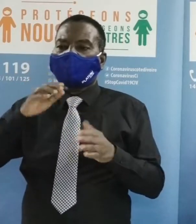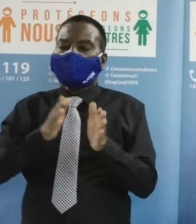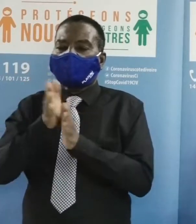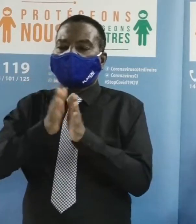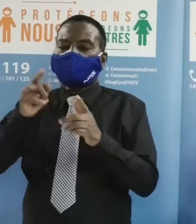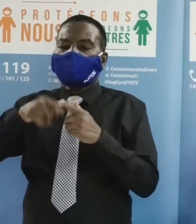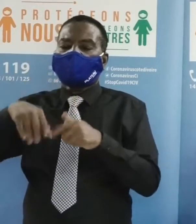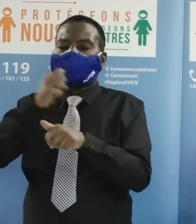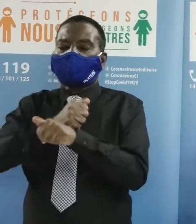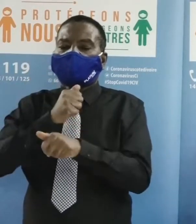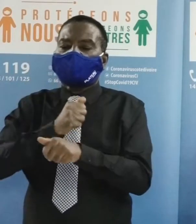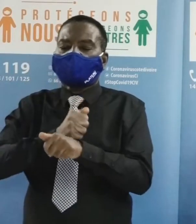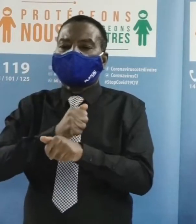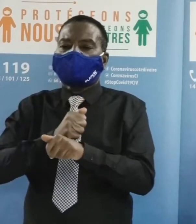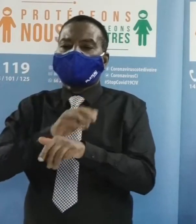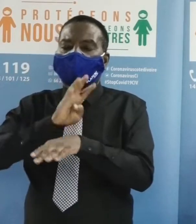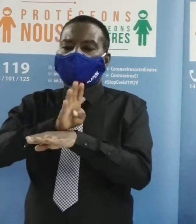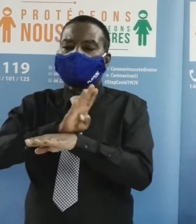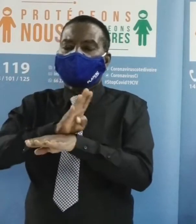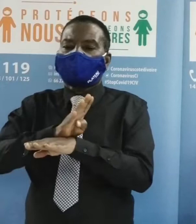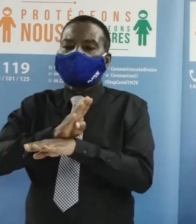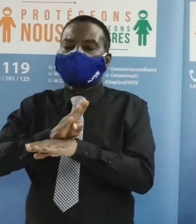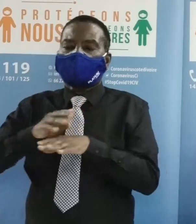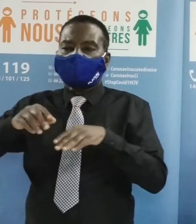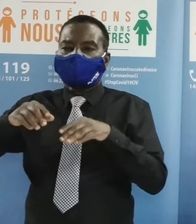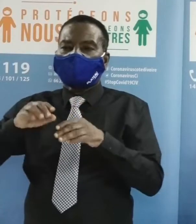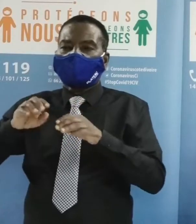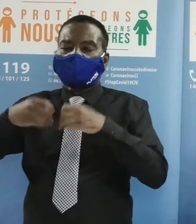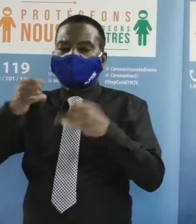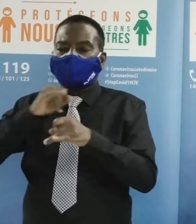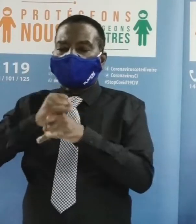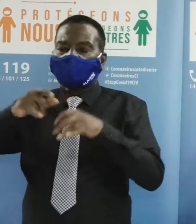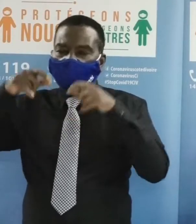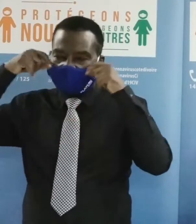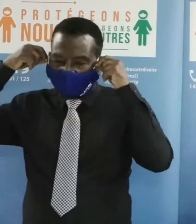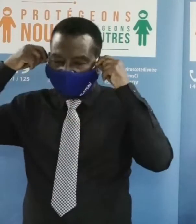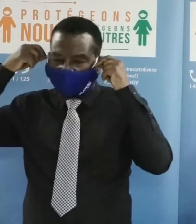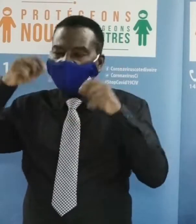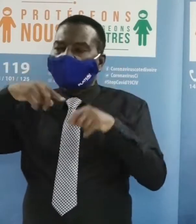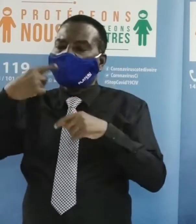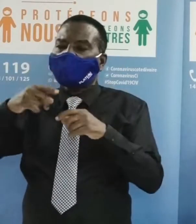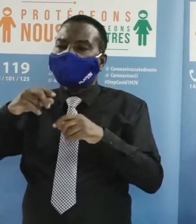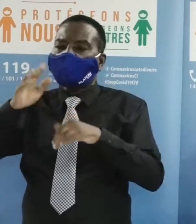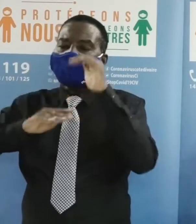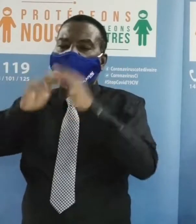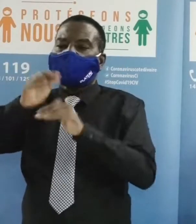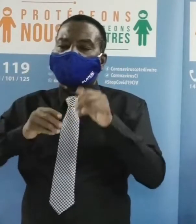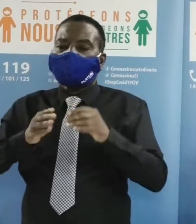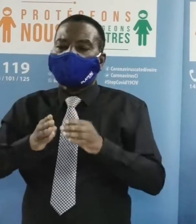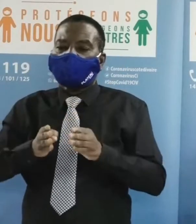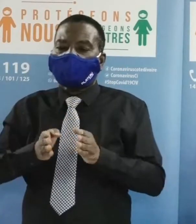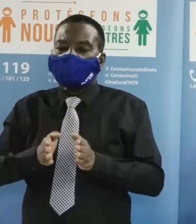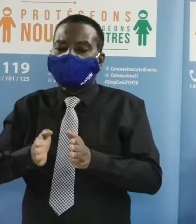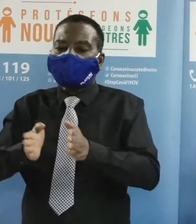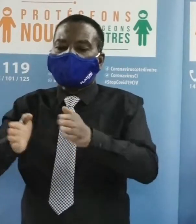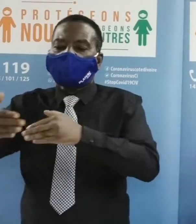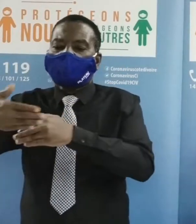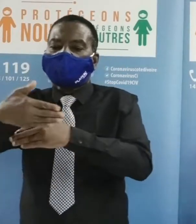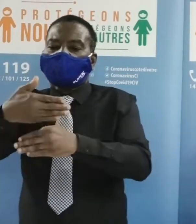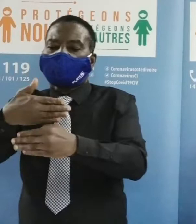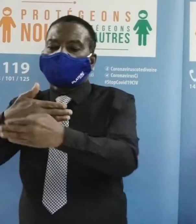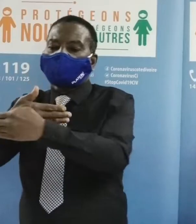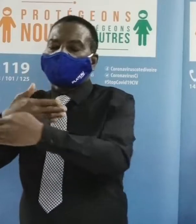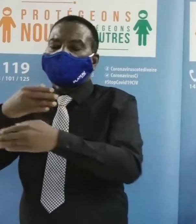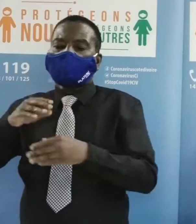botté par exemple les entreprises chinoises qui construit l'autoroute il ya ceux qui ont marqué